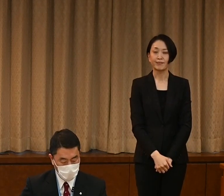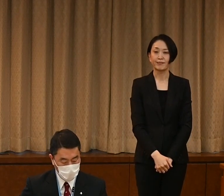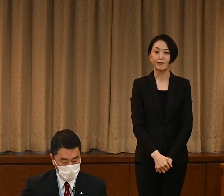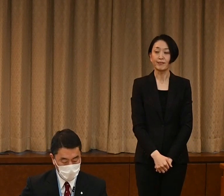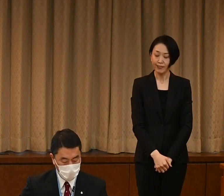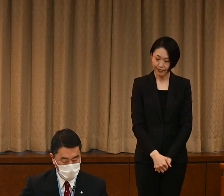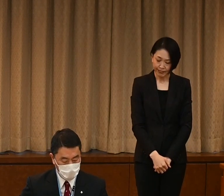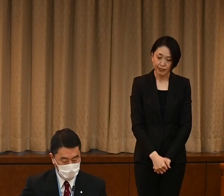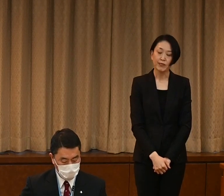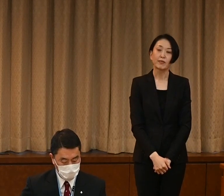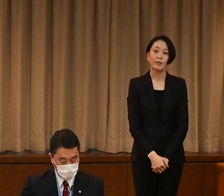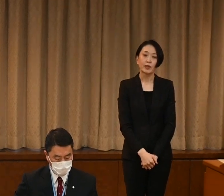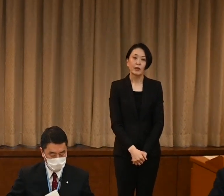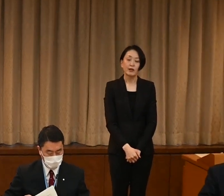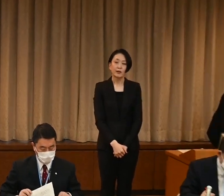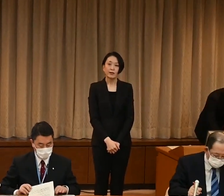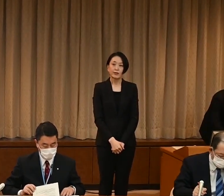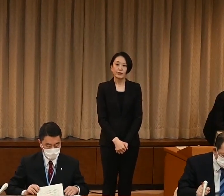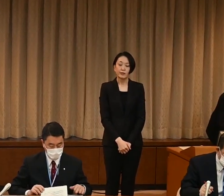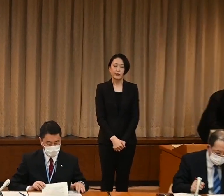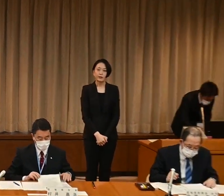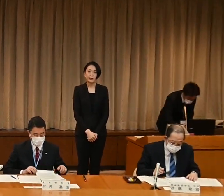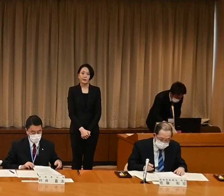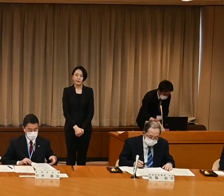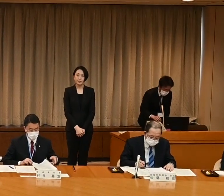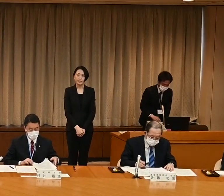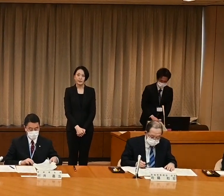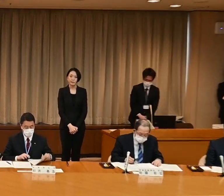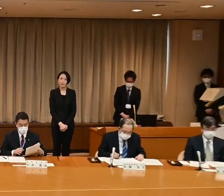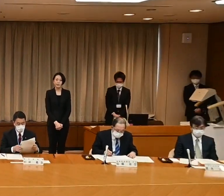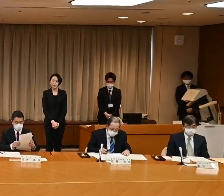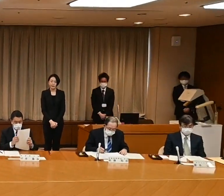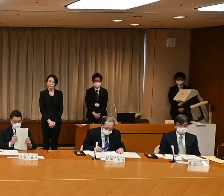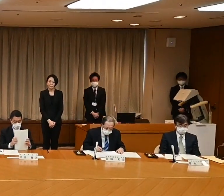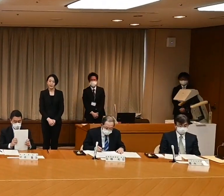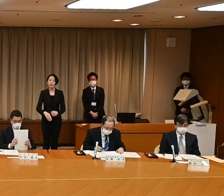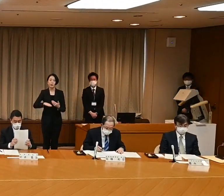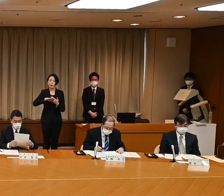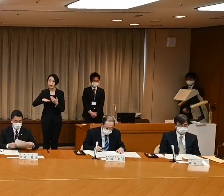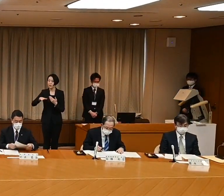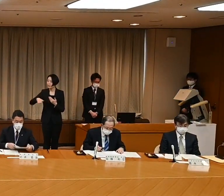はい、ありがとうございました。それでは皆様からも一言ず